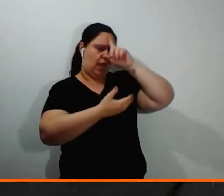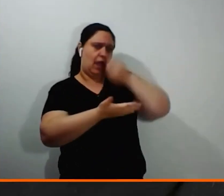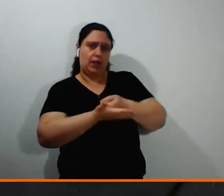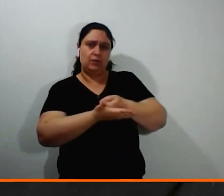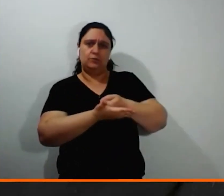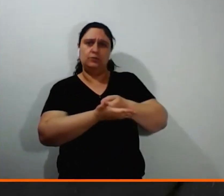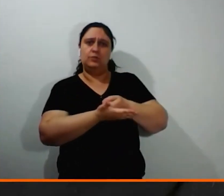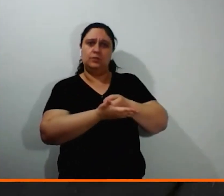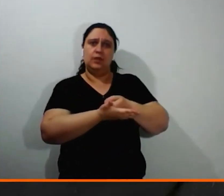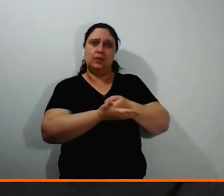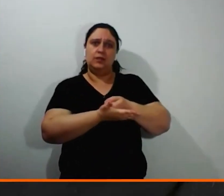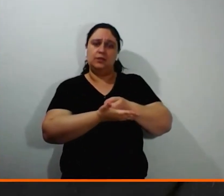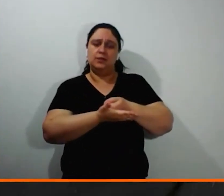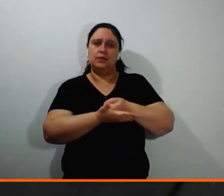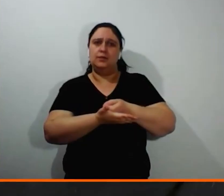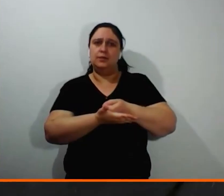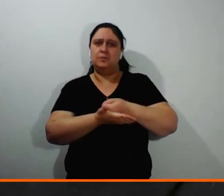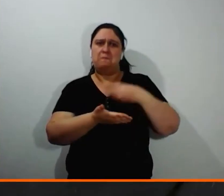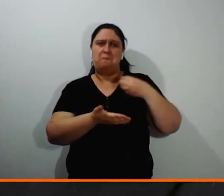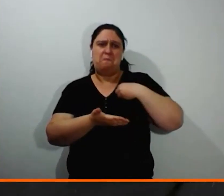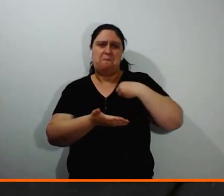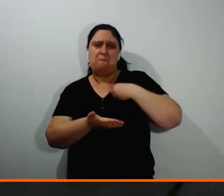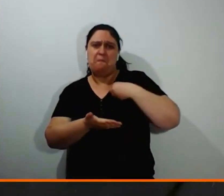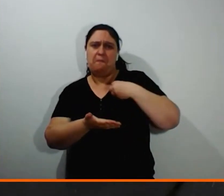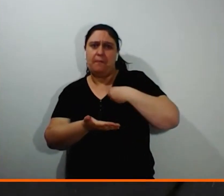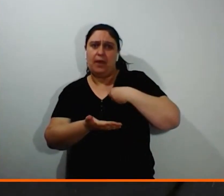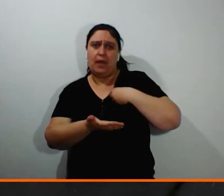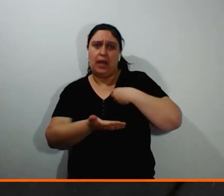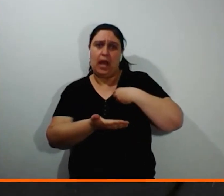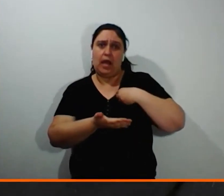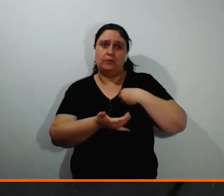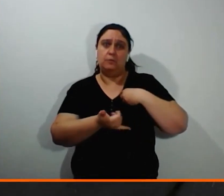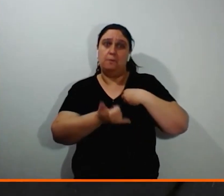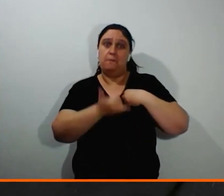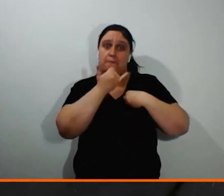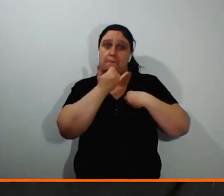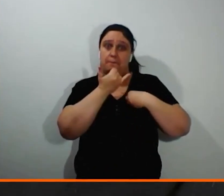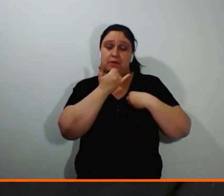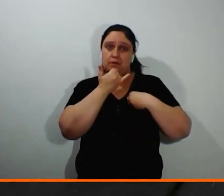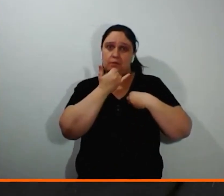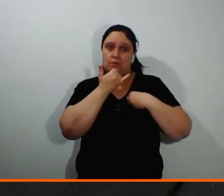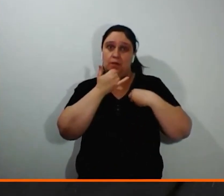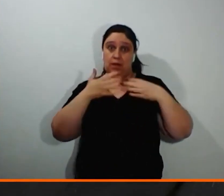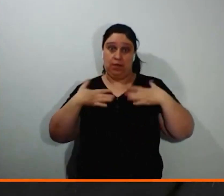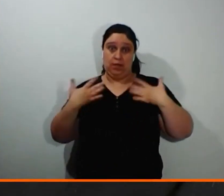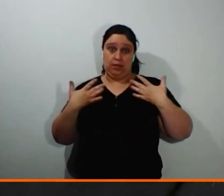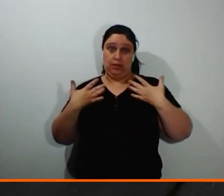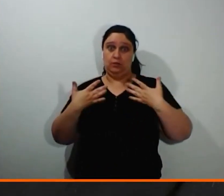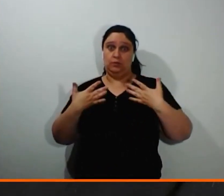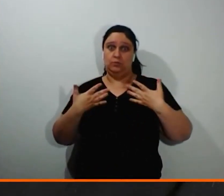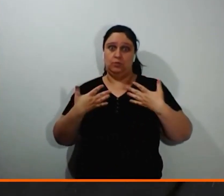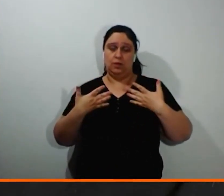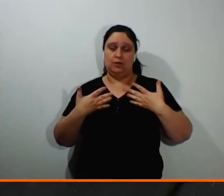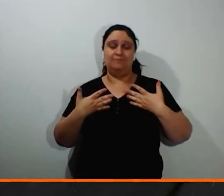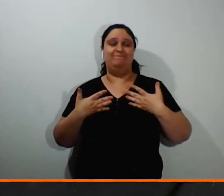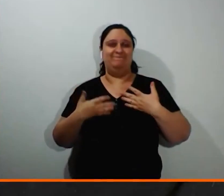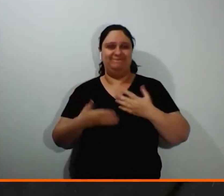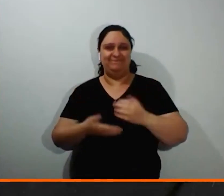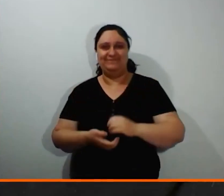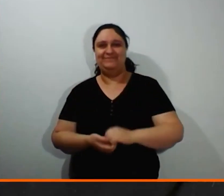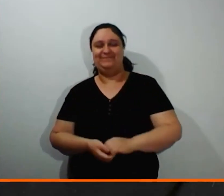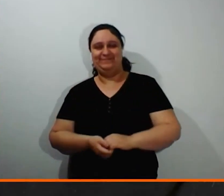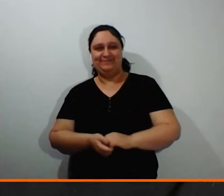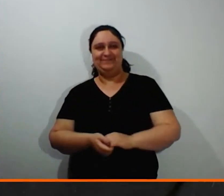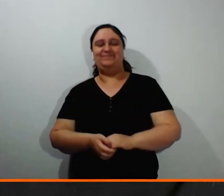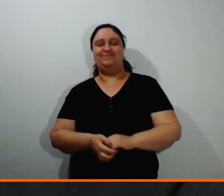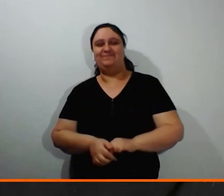das pessoas. Está assustado, né? Ó Senhor Jesus. Você lembra quando